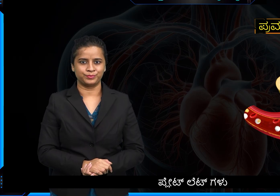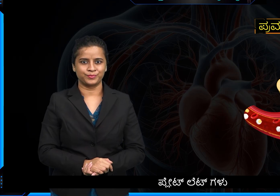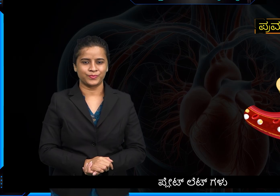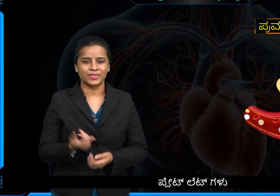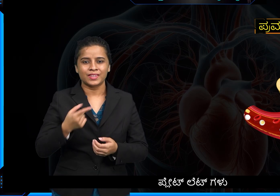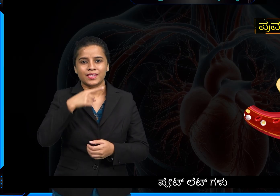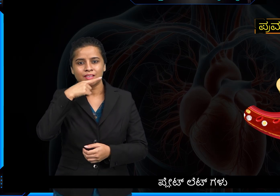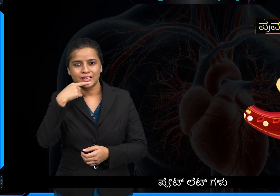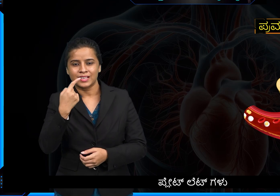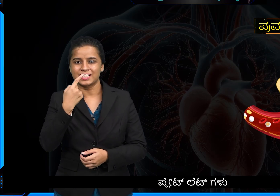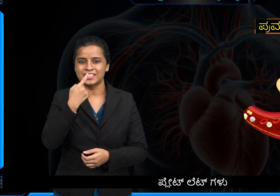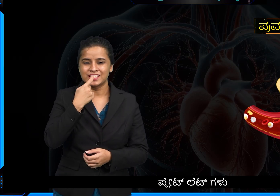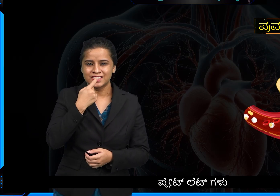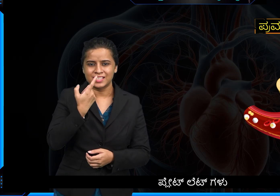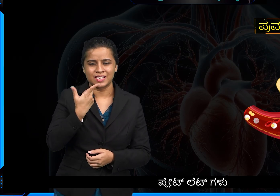ಪ್ಲೇಟ್ಲೆಟ್ಗಳು,